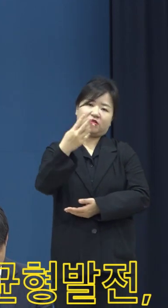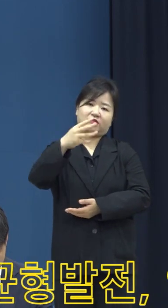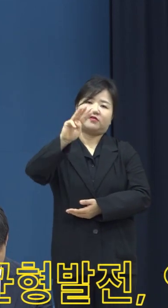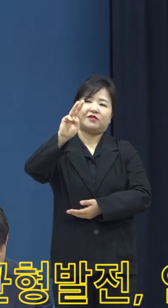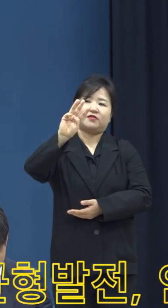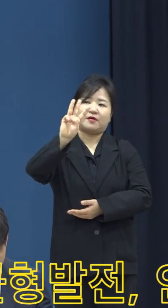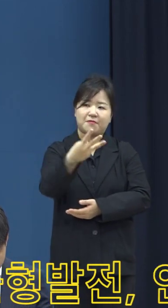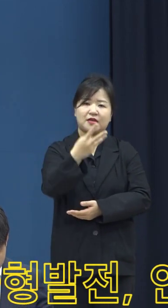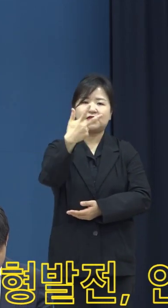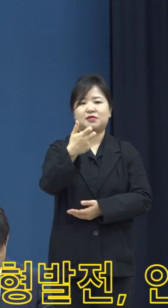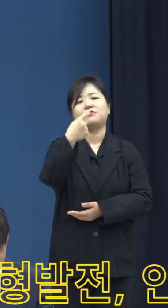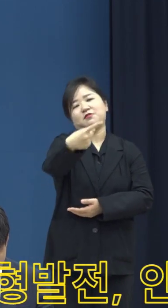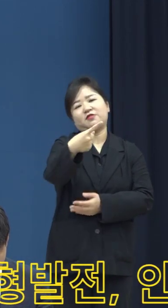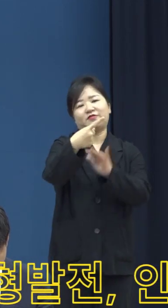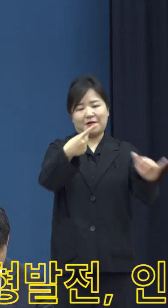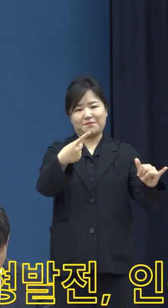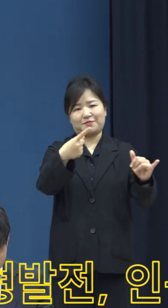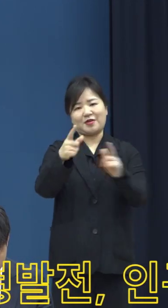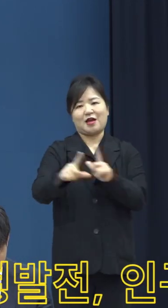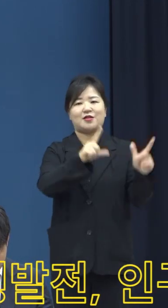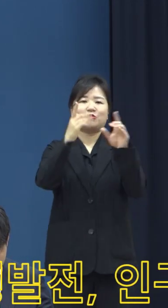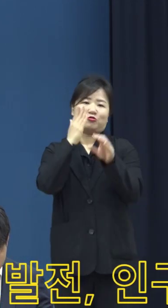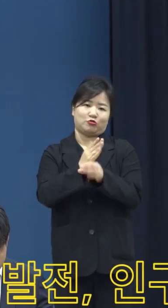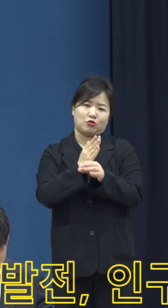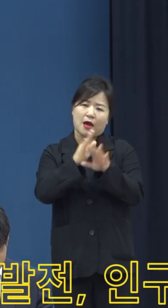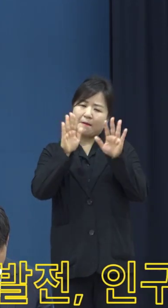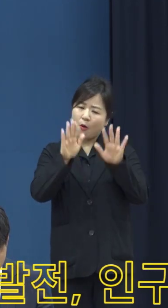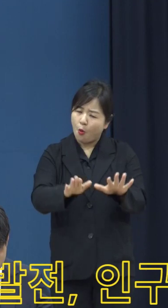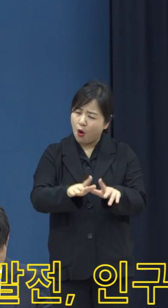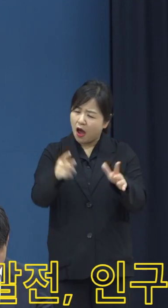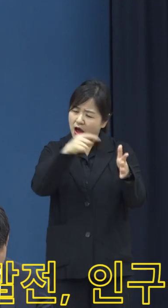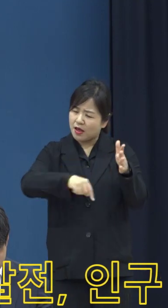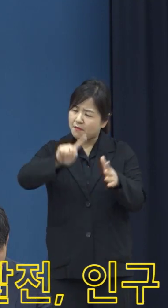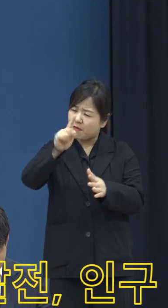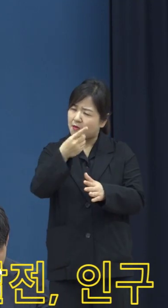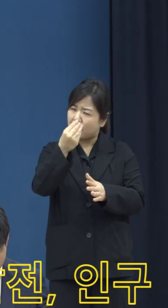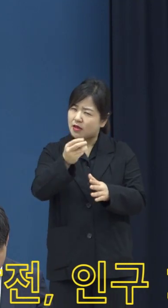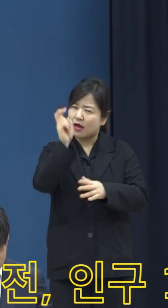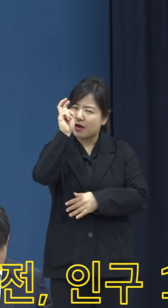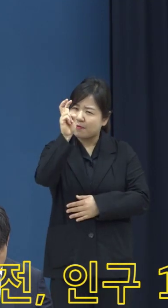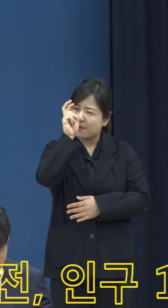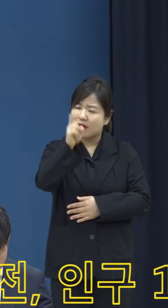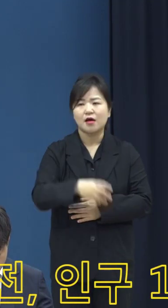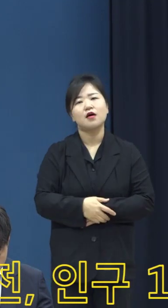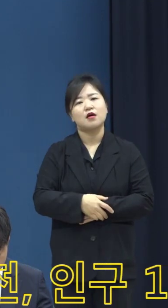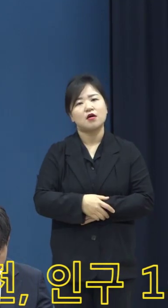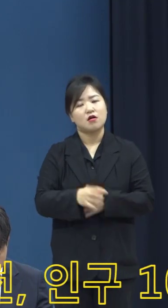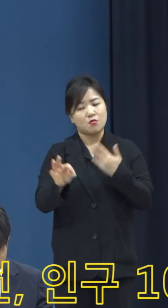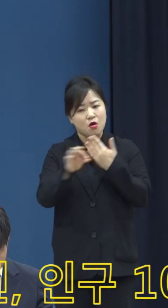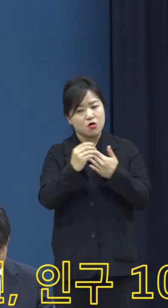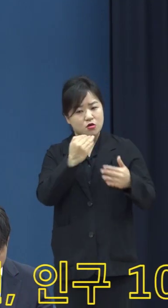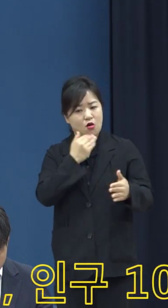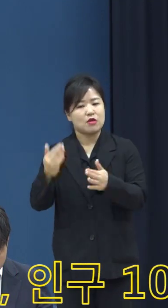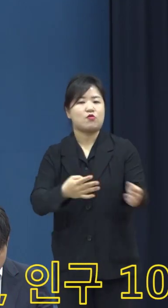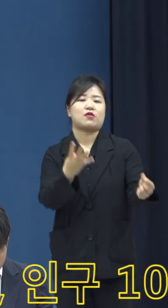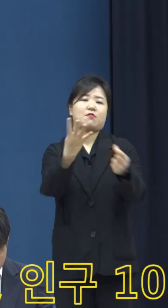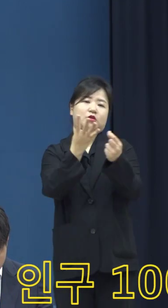97만 4,371명이 거주하고 있습니다. 금년 내에 100만이 될 것으로 예상되고요. 그렇게 되면 경기도에서도 네